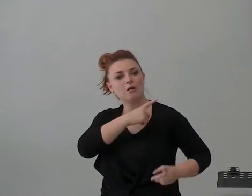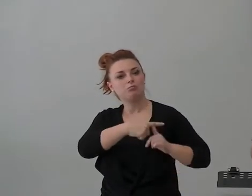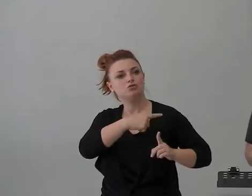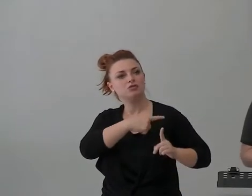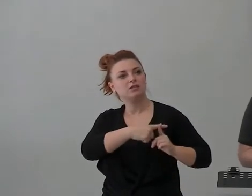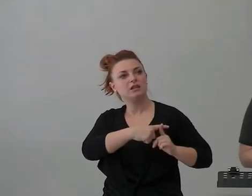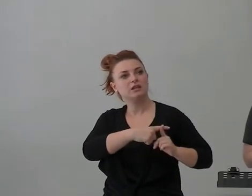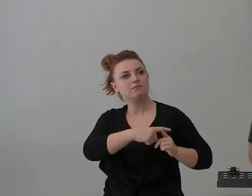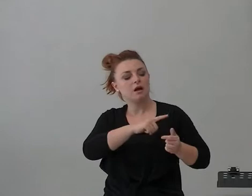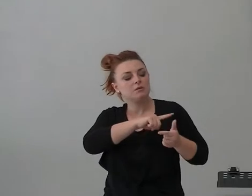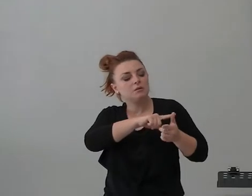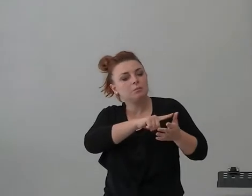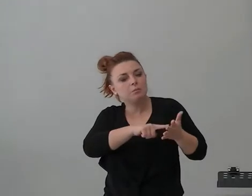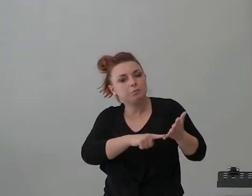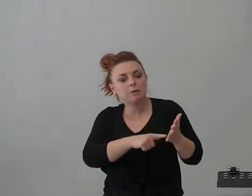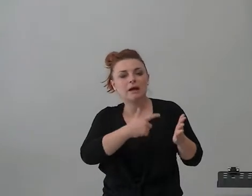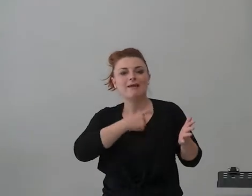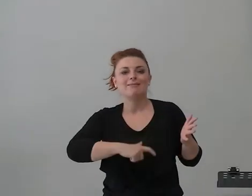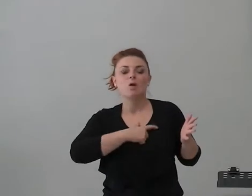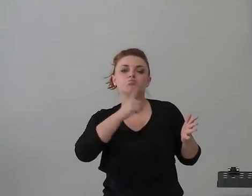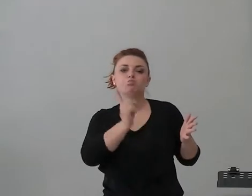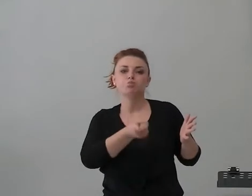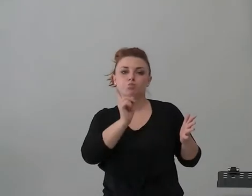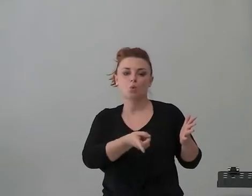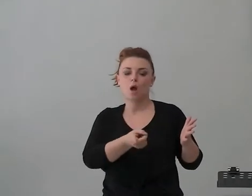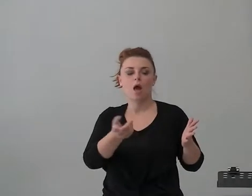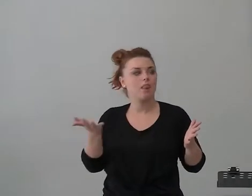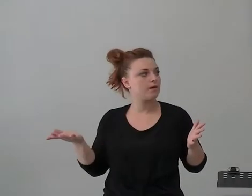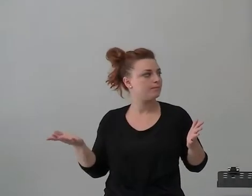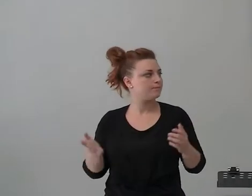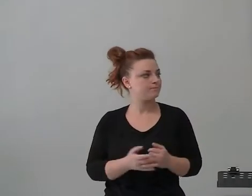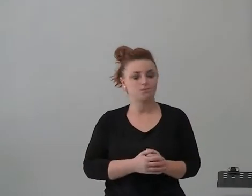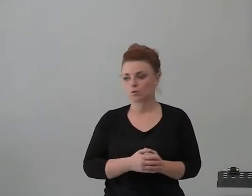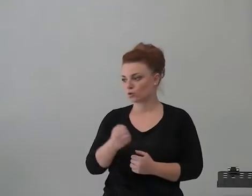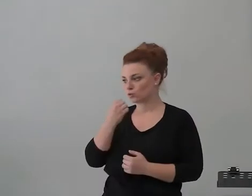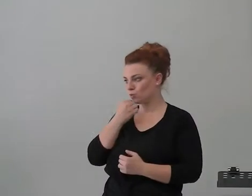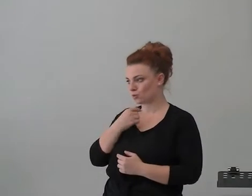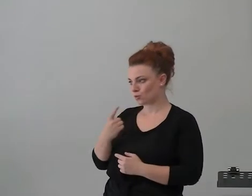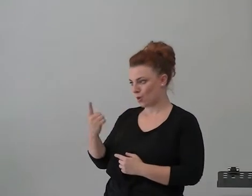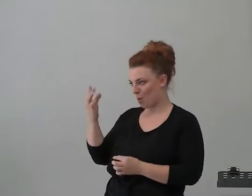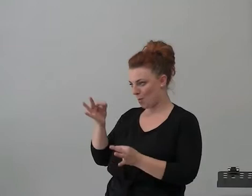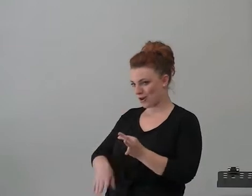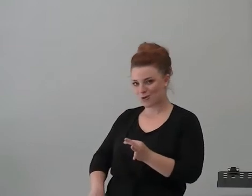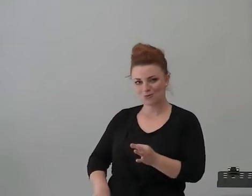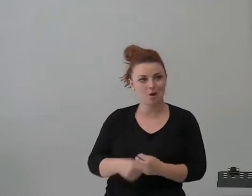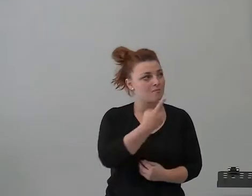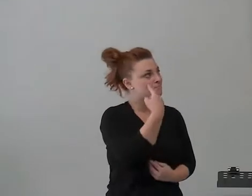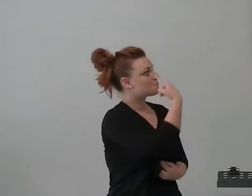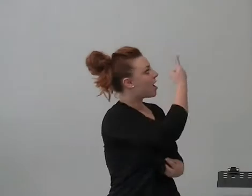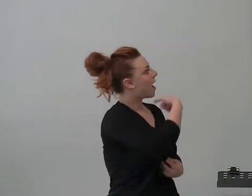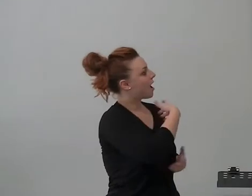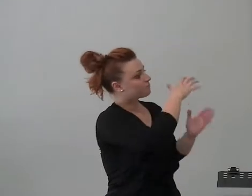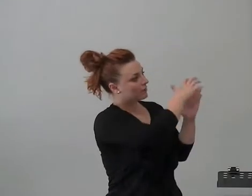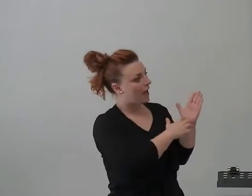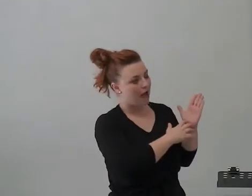un credente fruttuoso? Oppure, un attimo, forse questo brano non appartiene a noi,